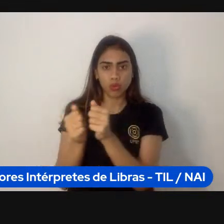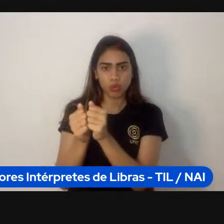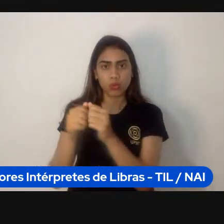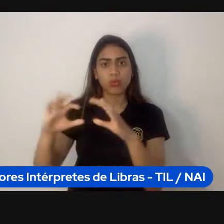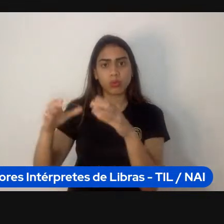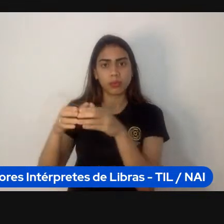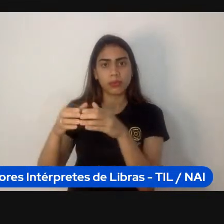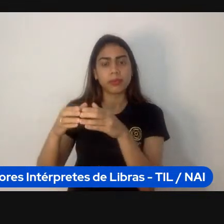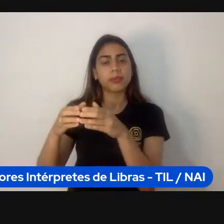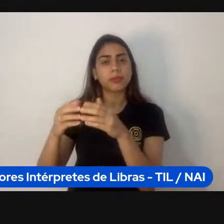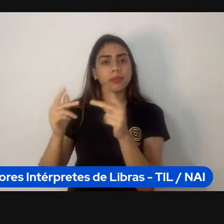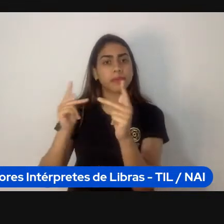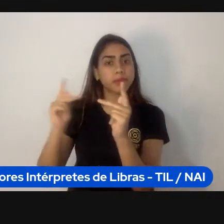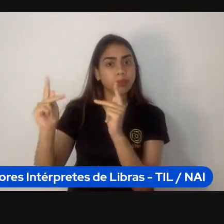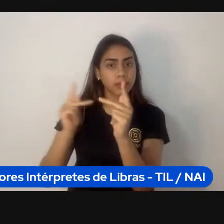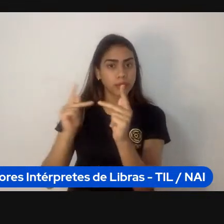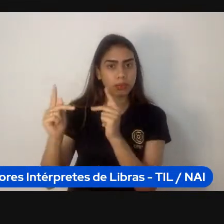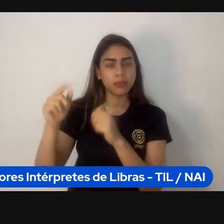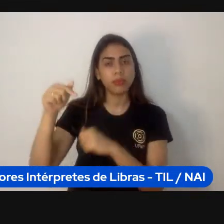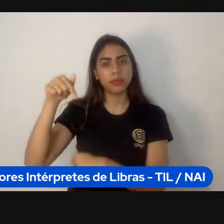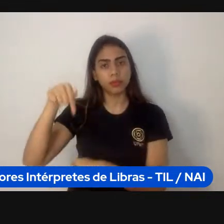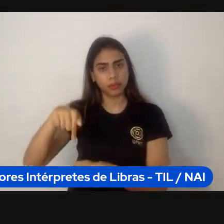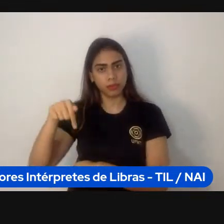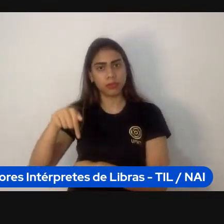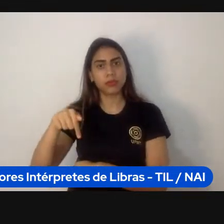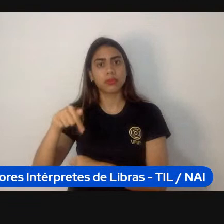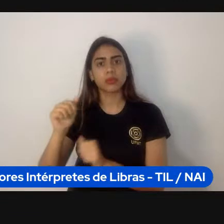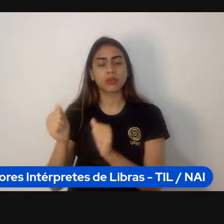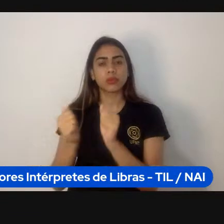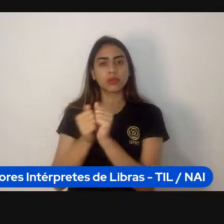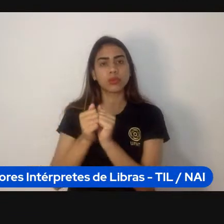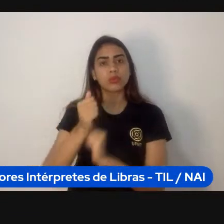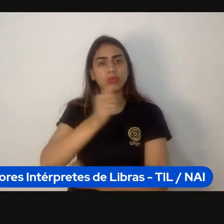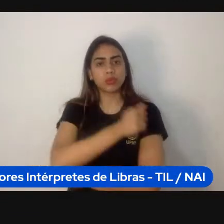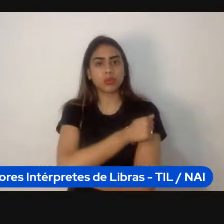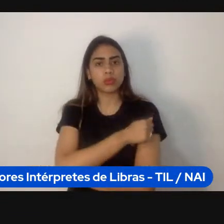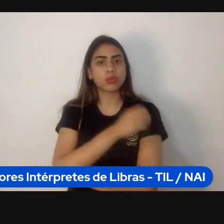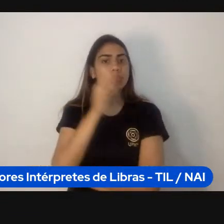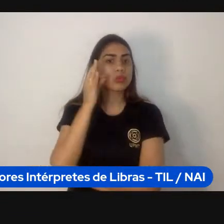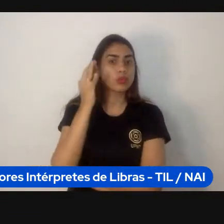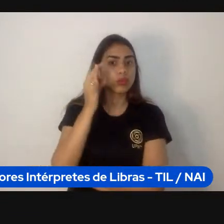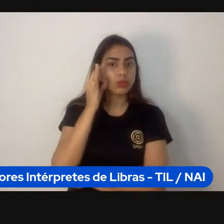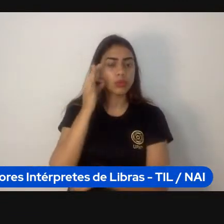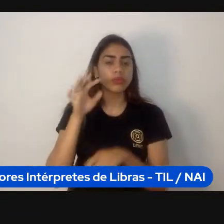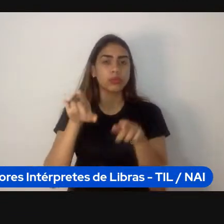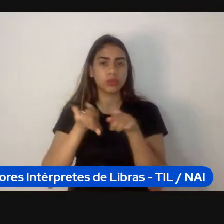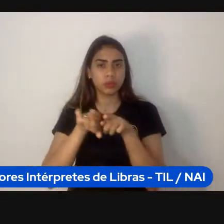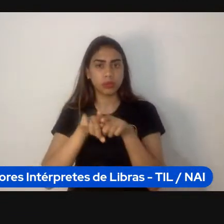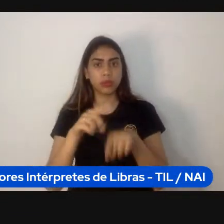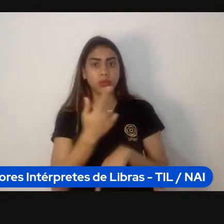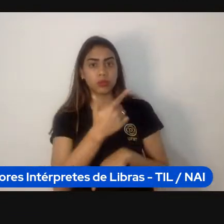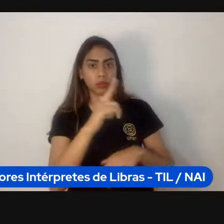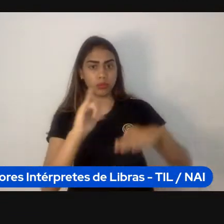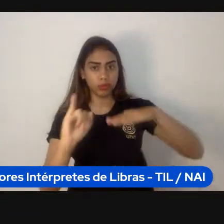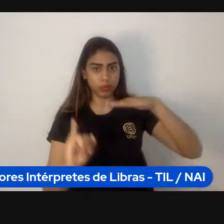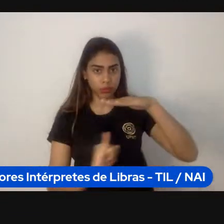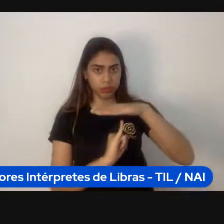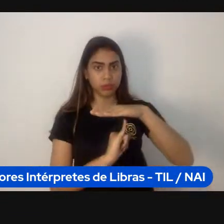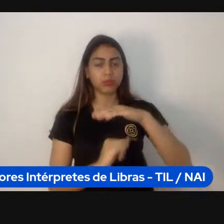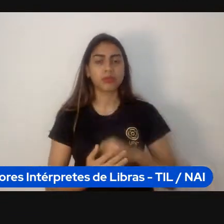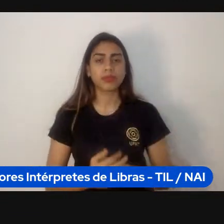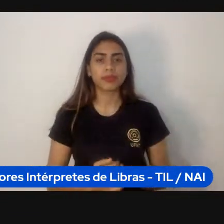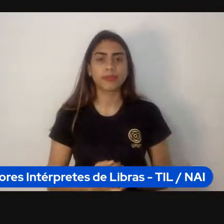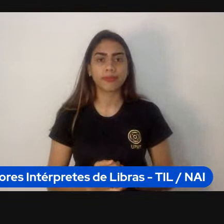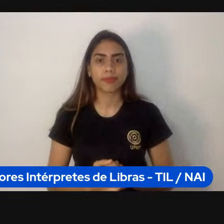inclusiva com alunos da UFMT e de outras instituições que também estavam presentes. E antes de começarmos,